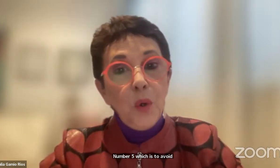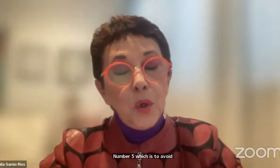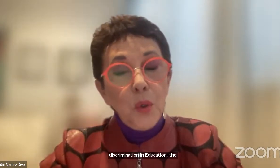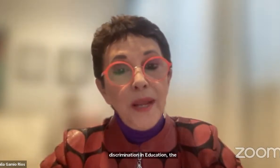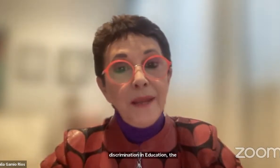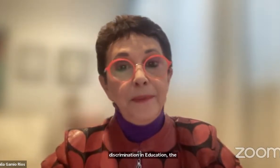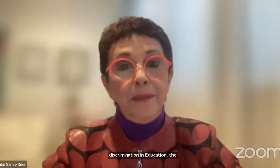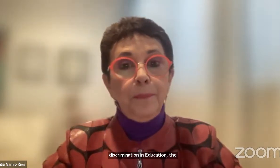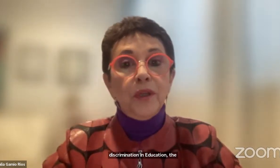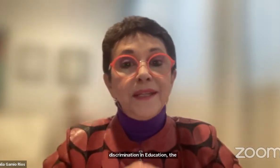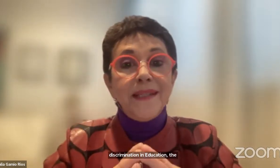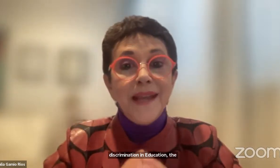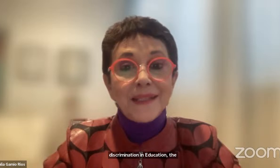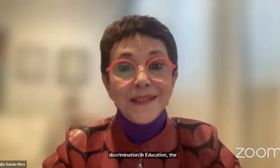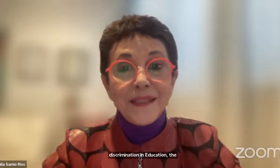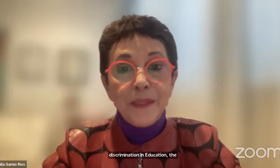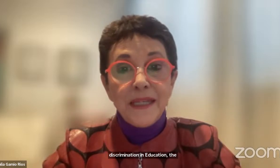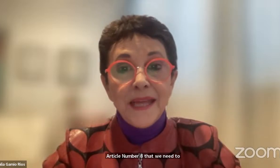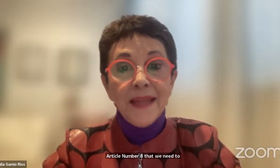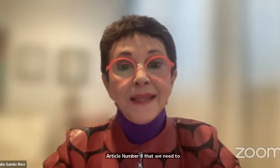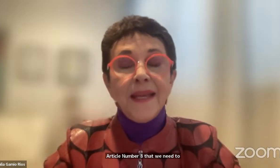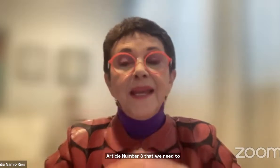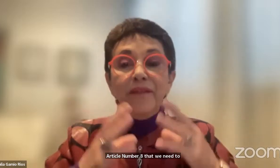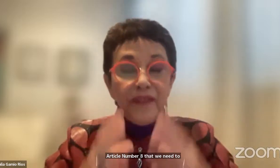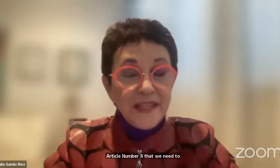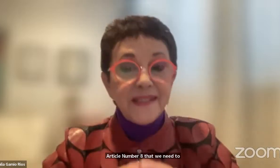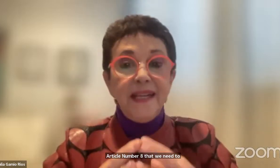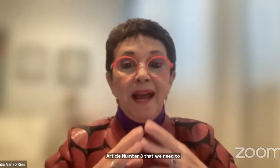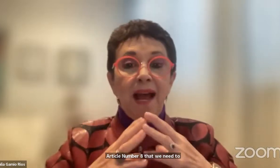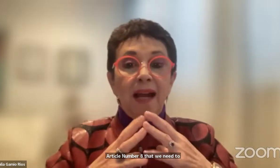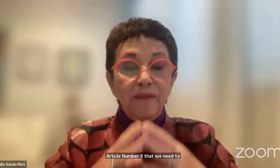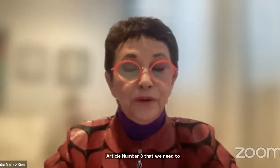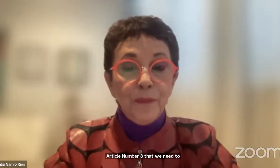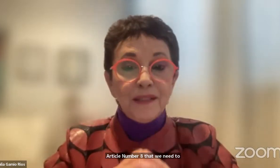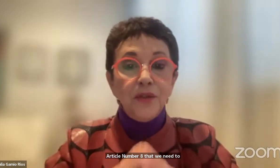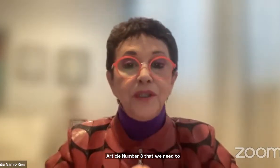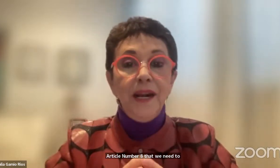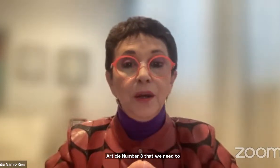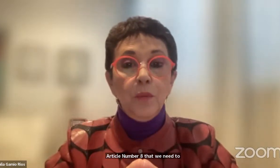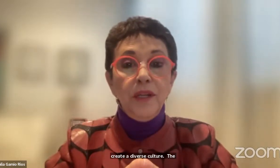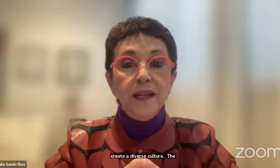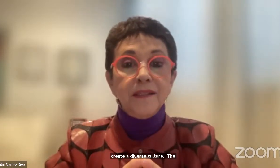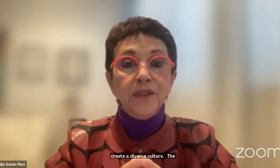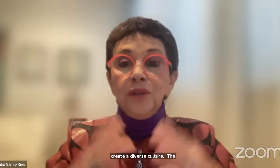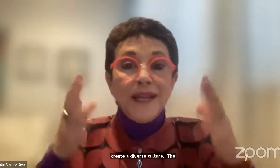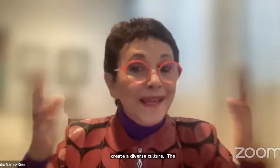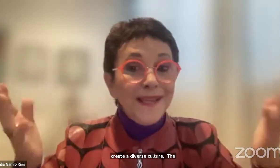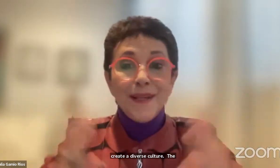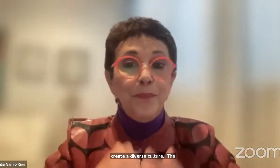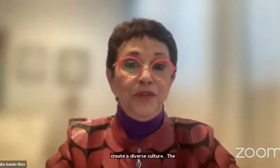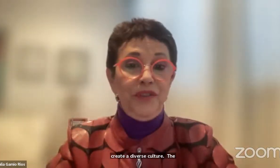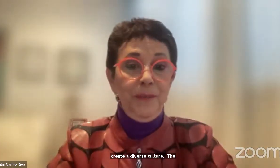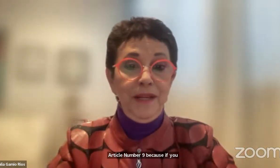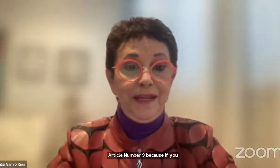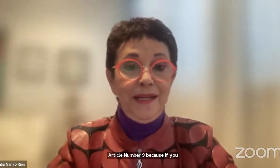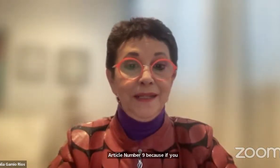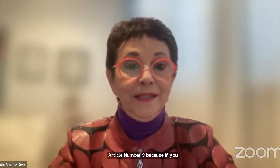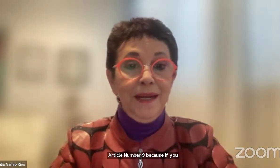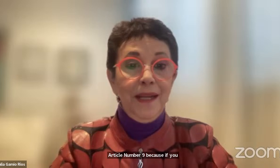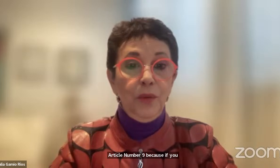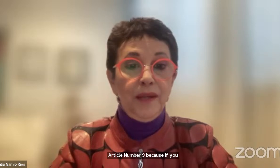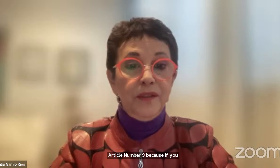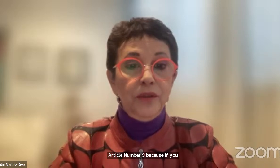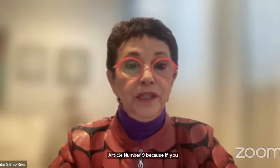El artículo 9, porque sin accesibilidad física a la información y a la comunicación es imposible